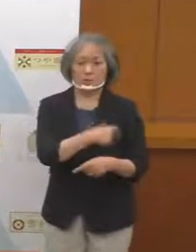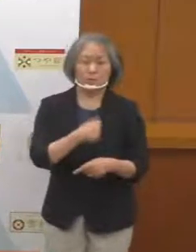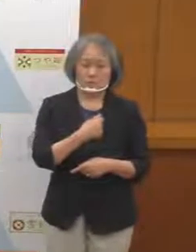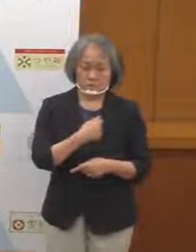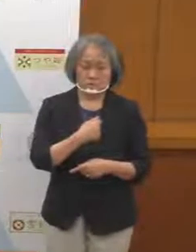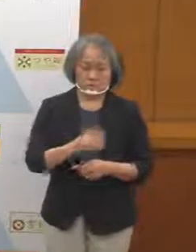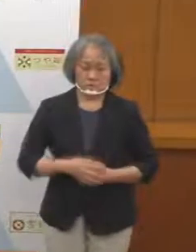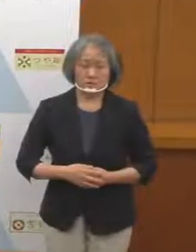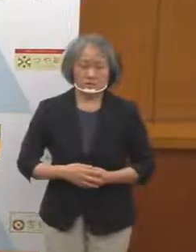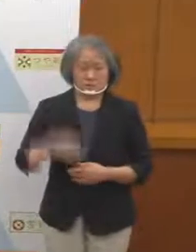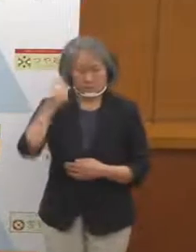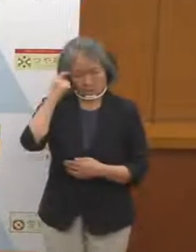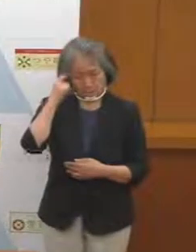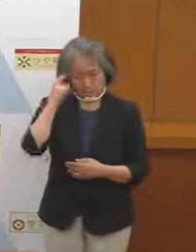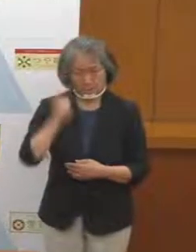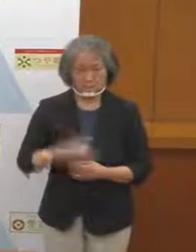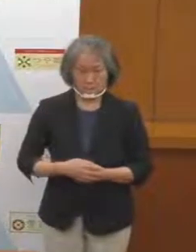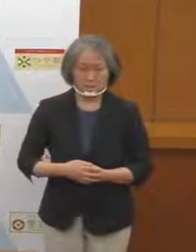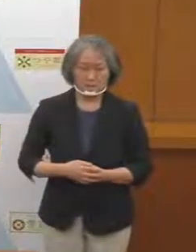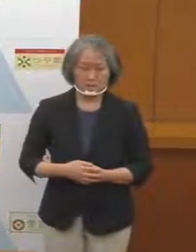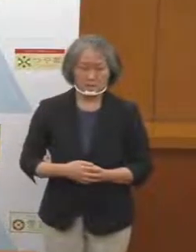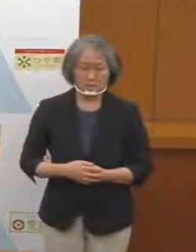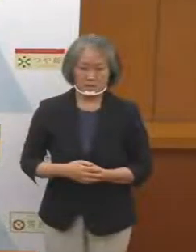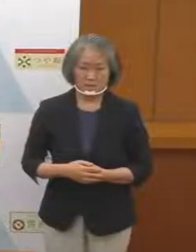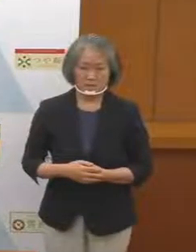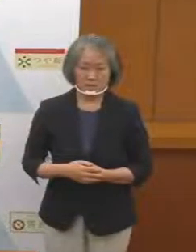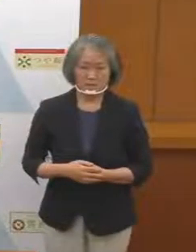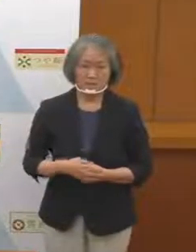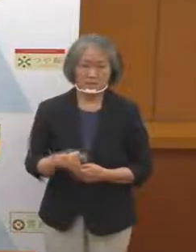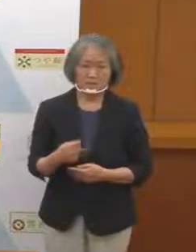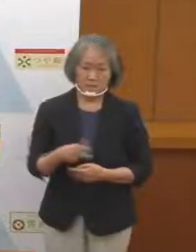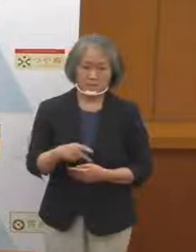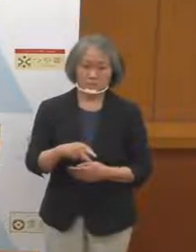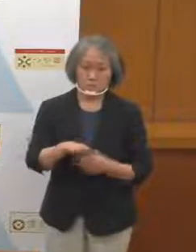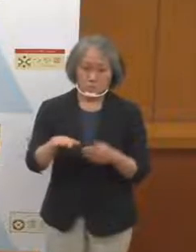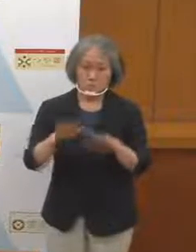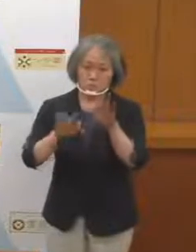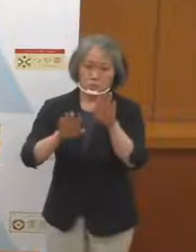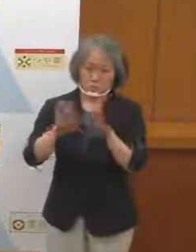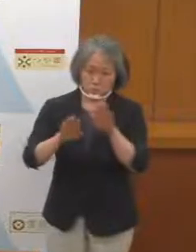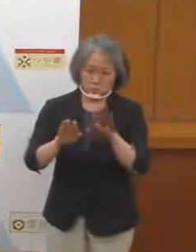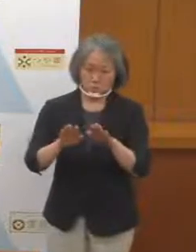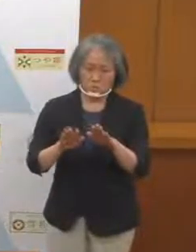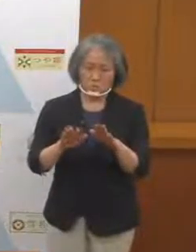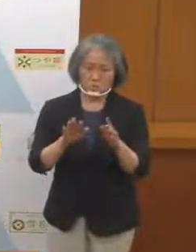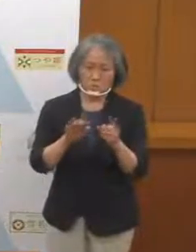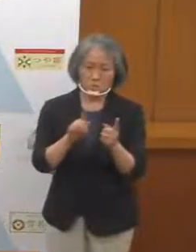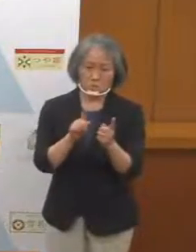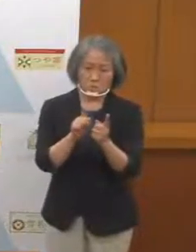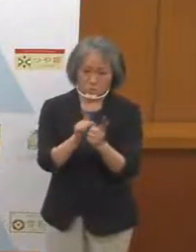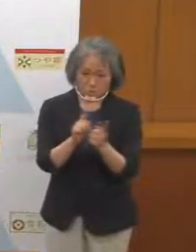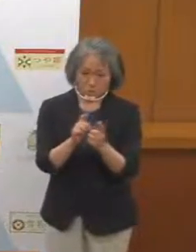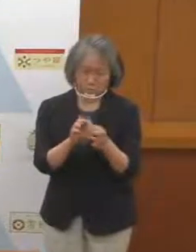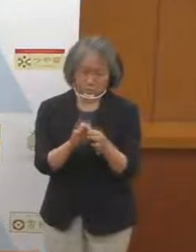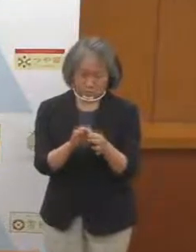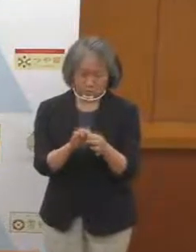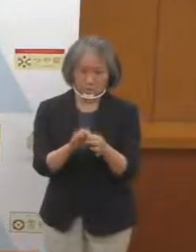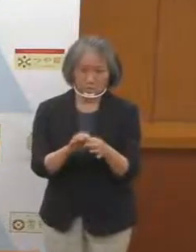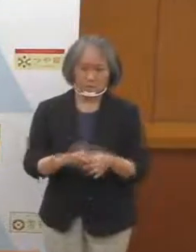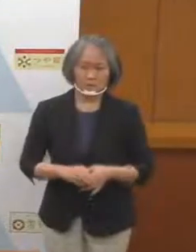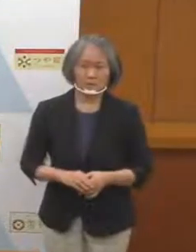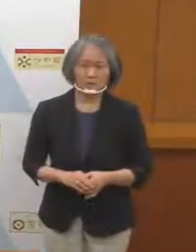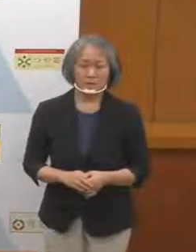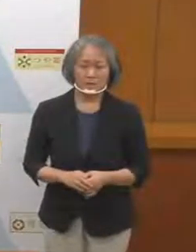まああの運河へは多少状況ということに対するですねなんででしょう